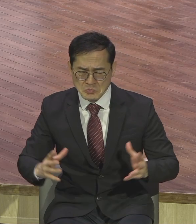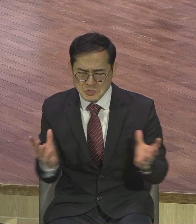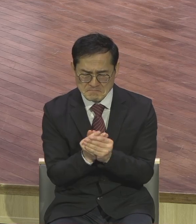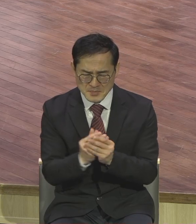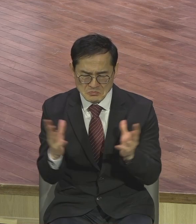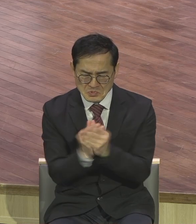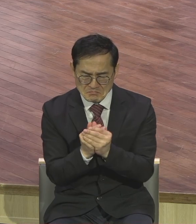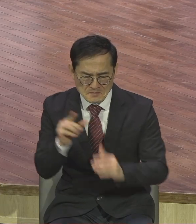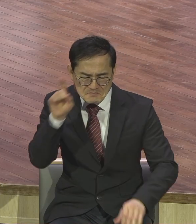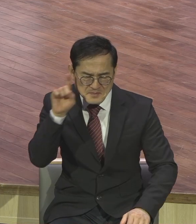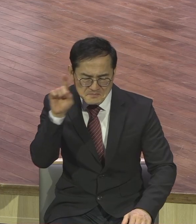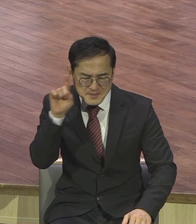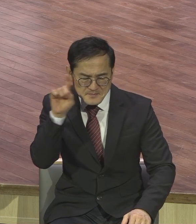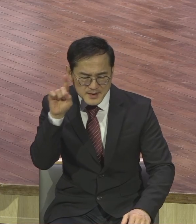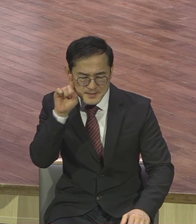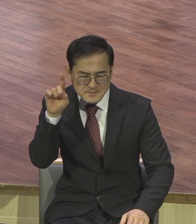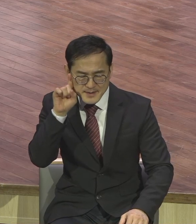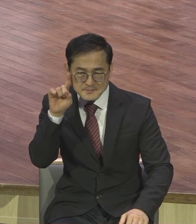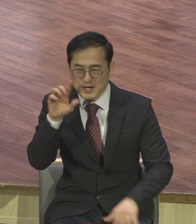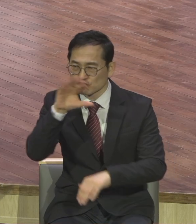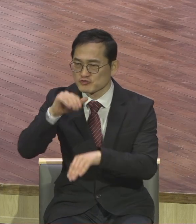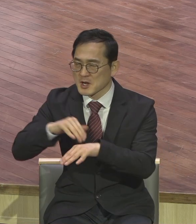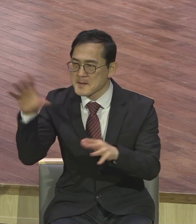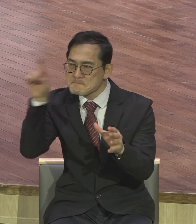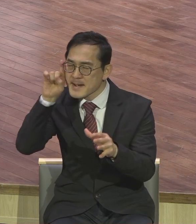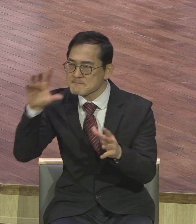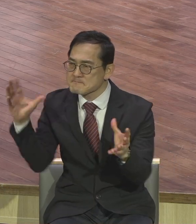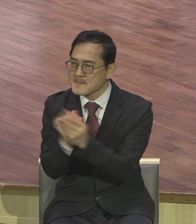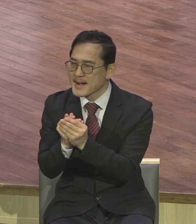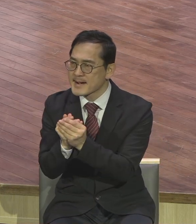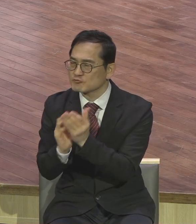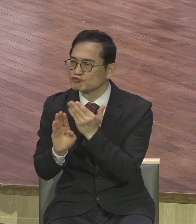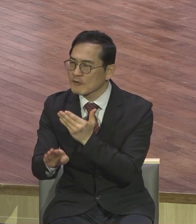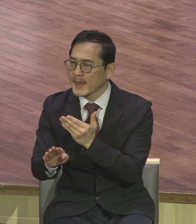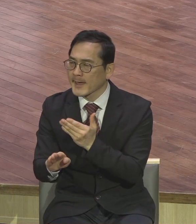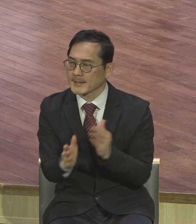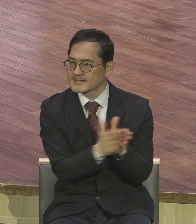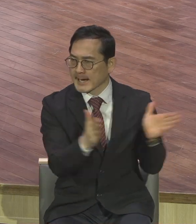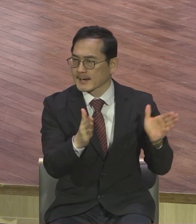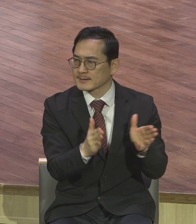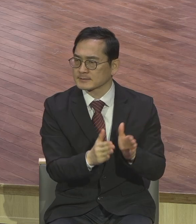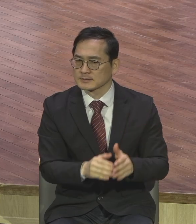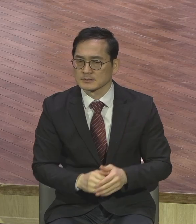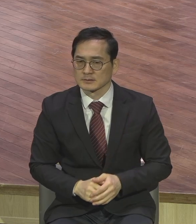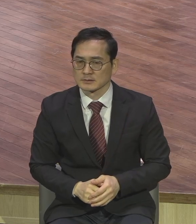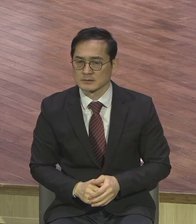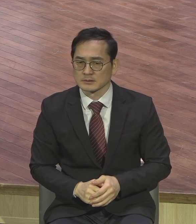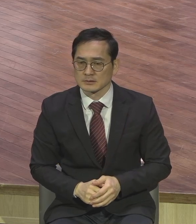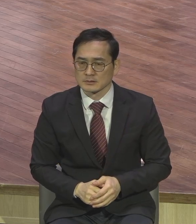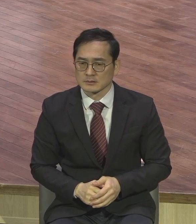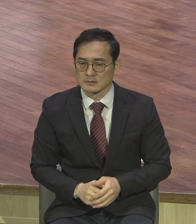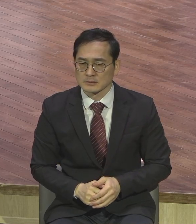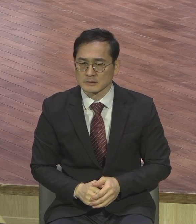쓸데없는 자존심이 세가지고 내가 완벽하게 훈련 받아가지고 내가 완전히 준비해가지고 내가